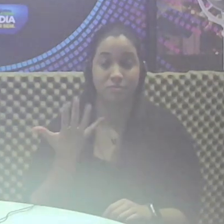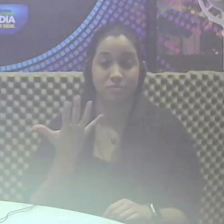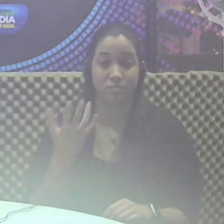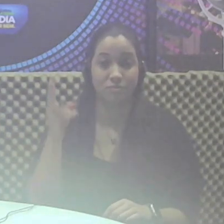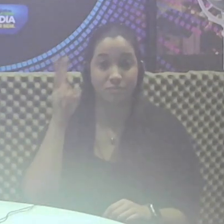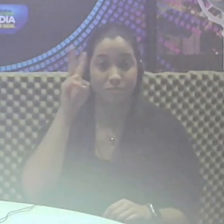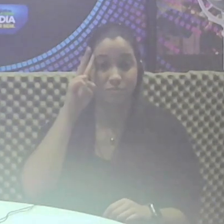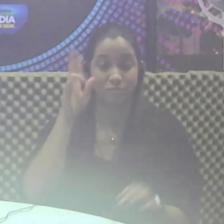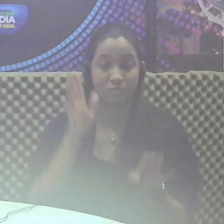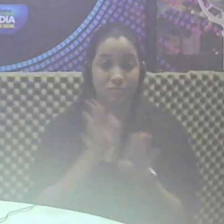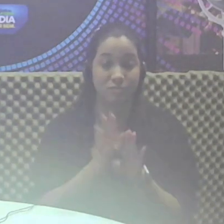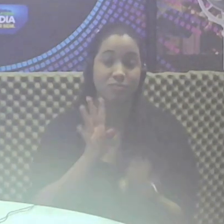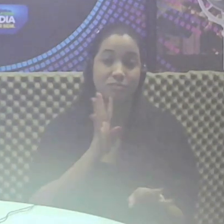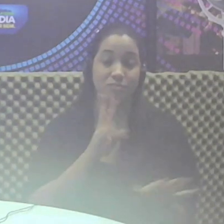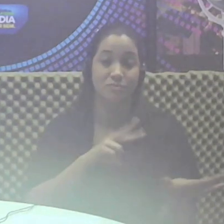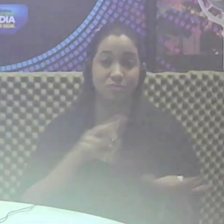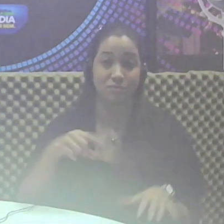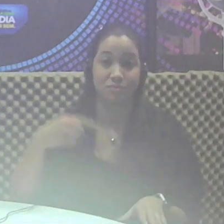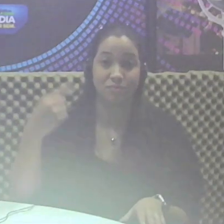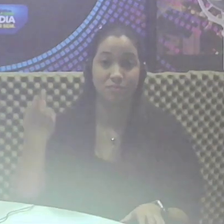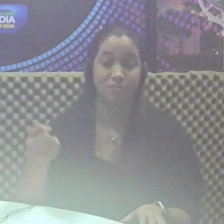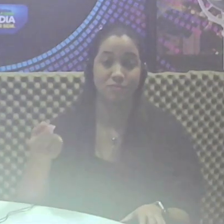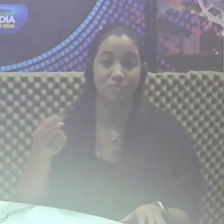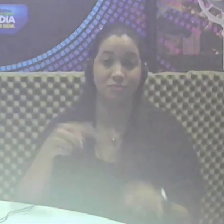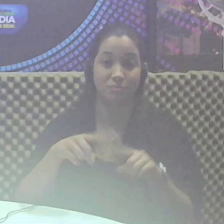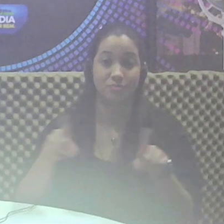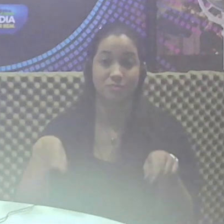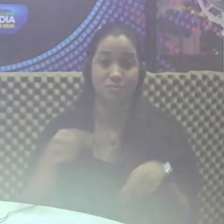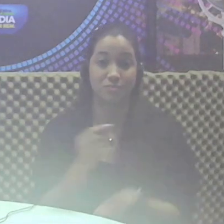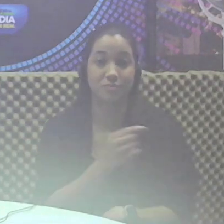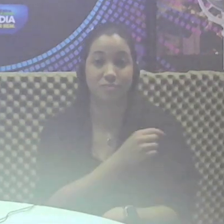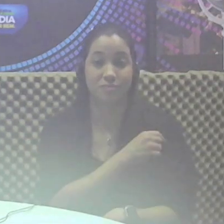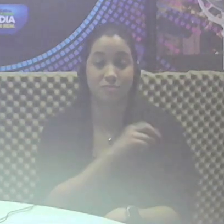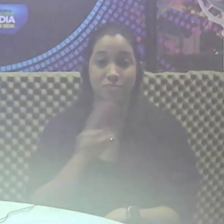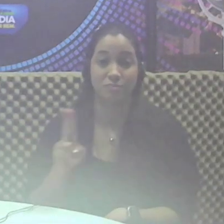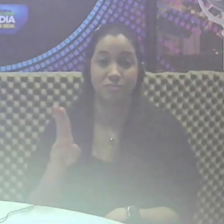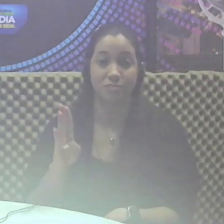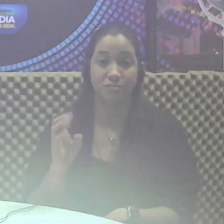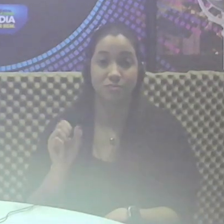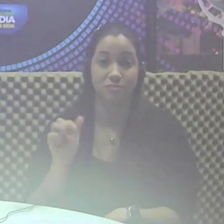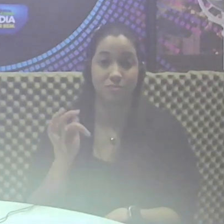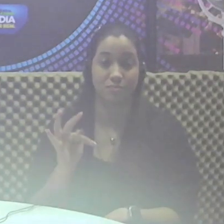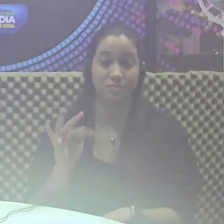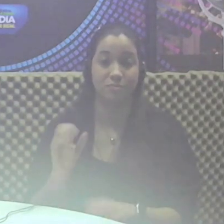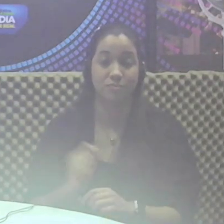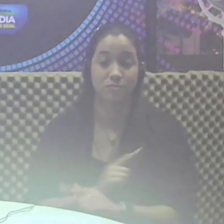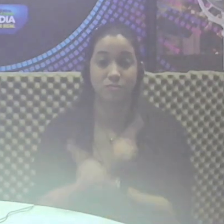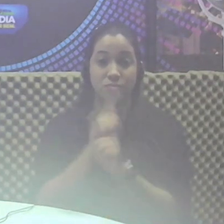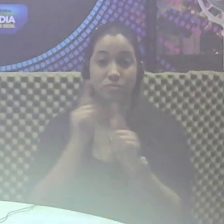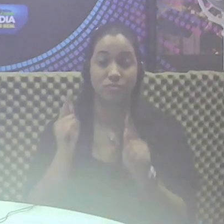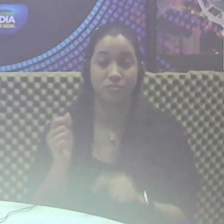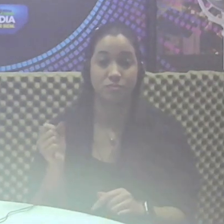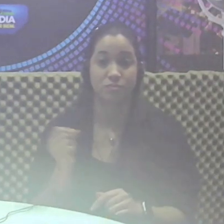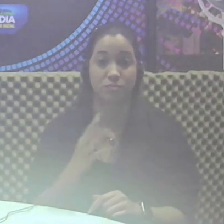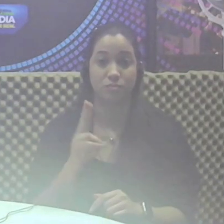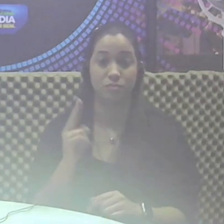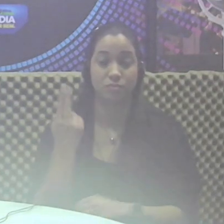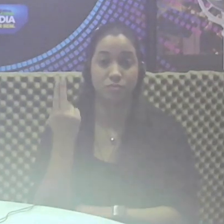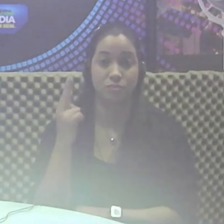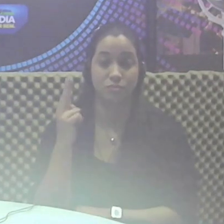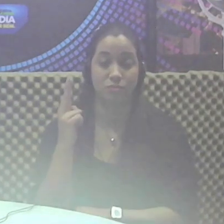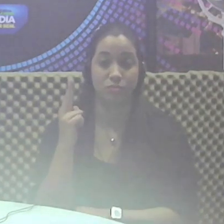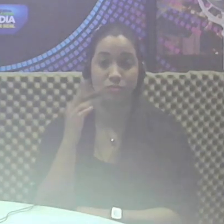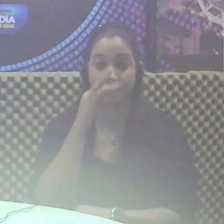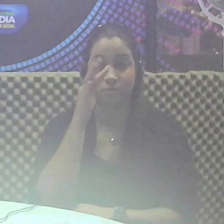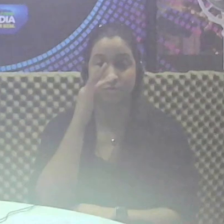segunda e quarta-feira da semana que vem, nas salas de vacina das UBSFs Glória, Novo Moarama, Jardim